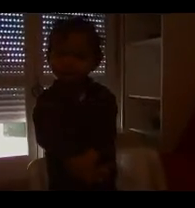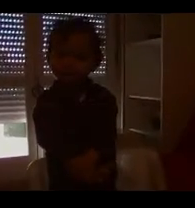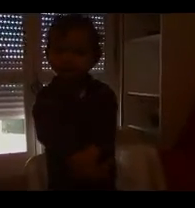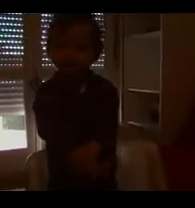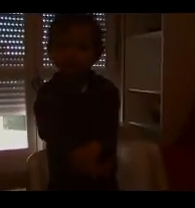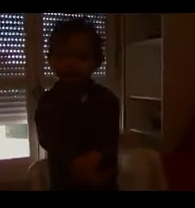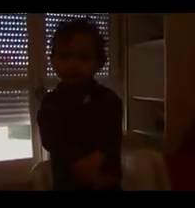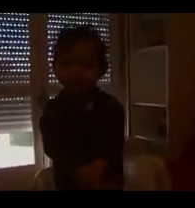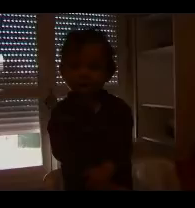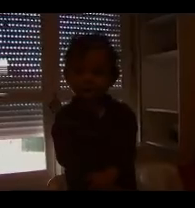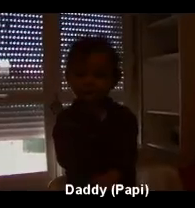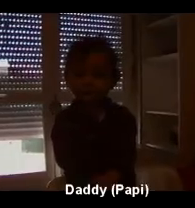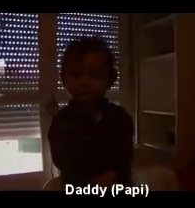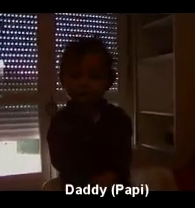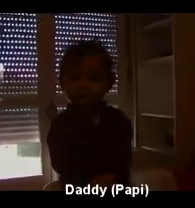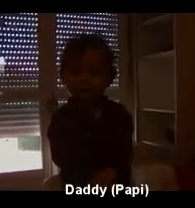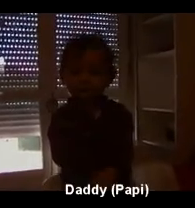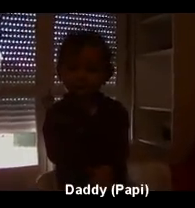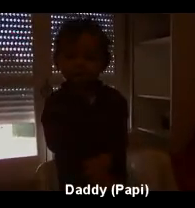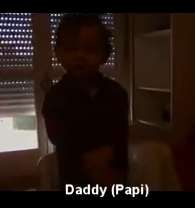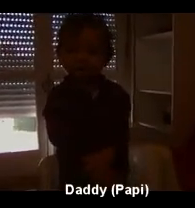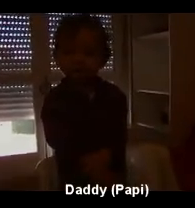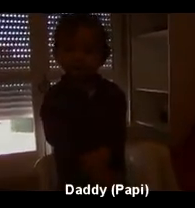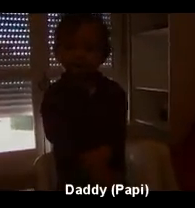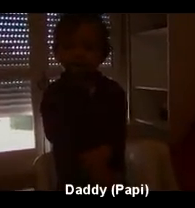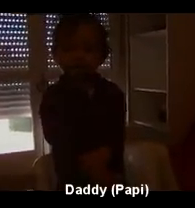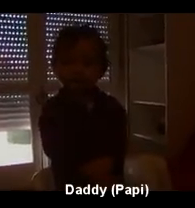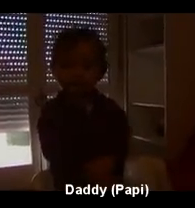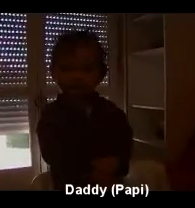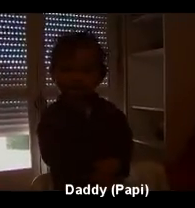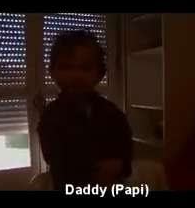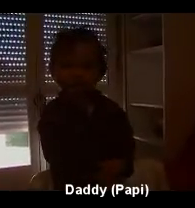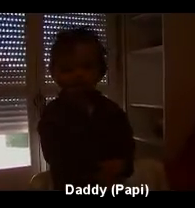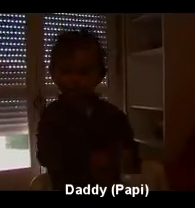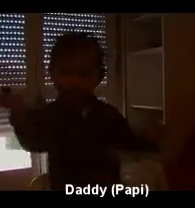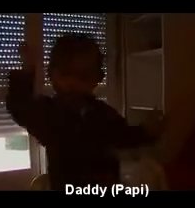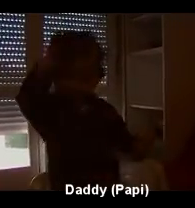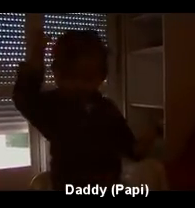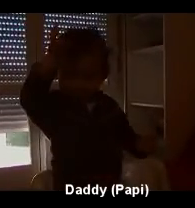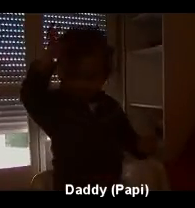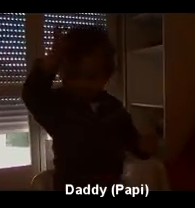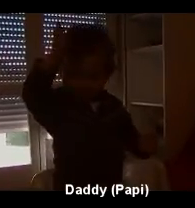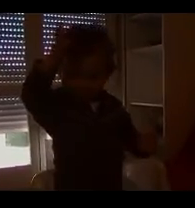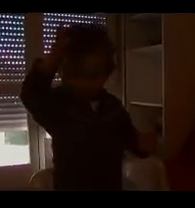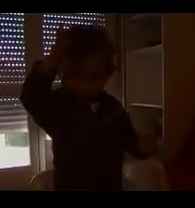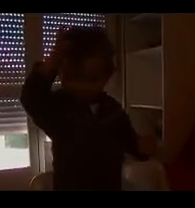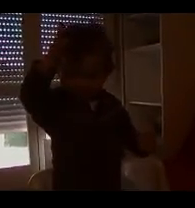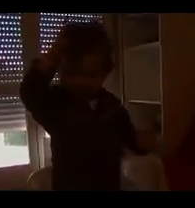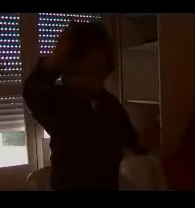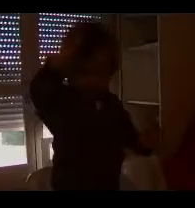bebé, claro, en inglés. ¿Daddy? ¿Daddy? ¿Puedes signar daddy? ¿Papá? ¡Papá! ¡Muy bien!